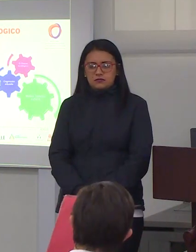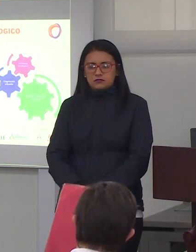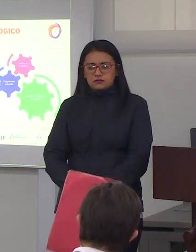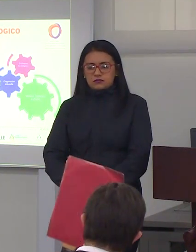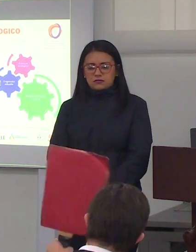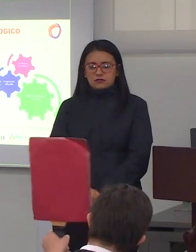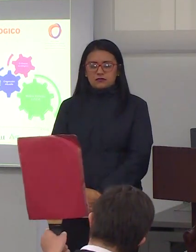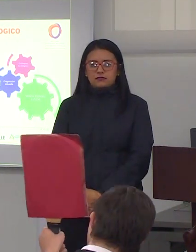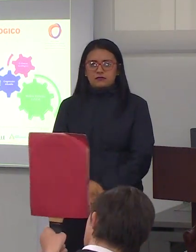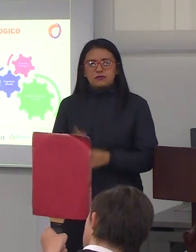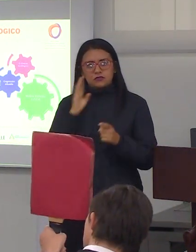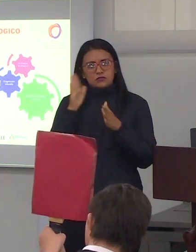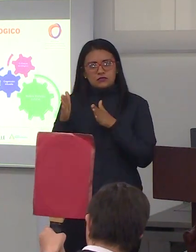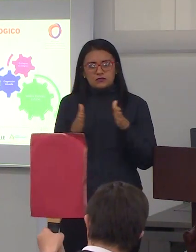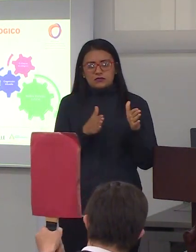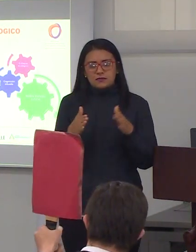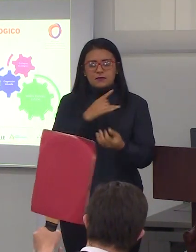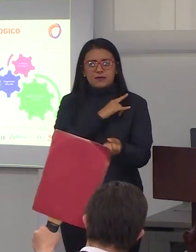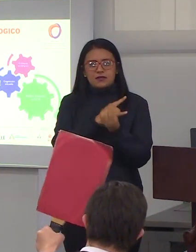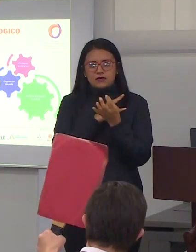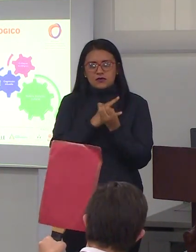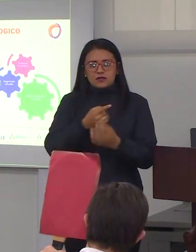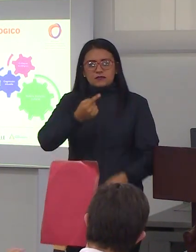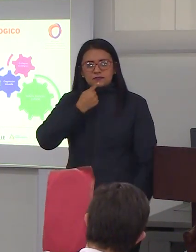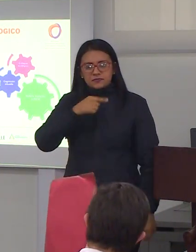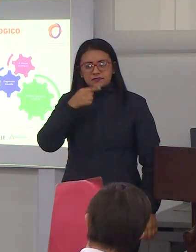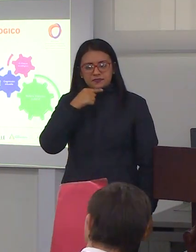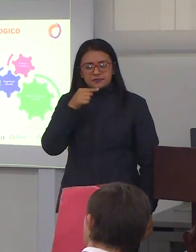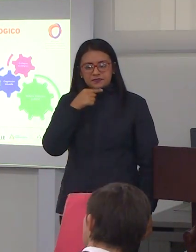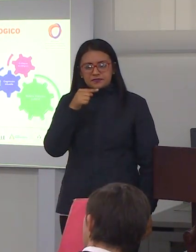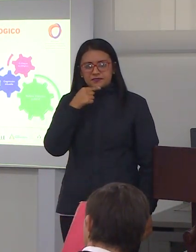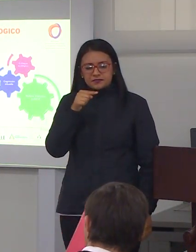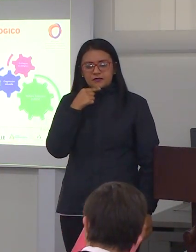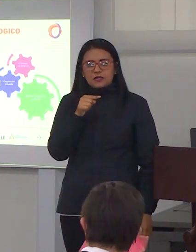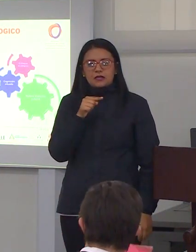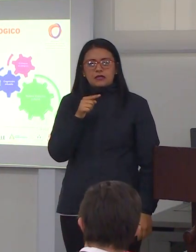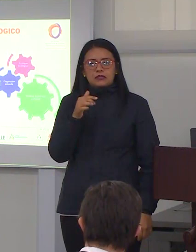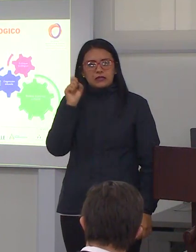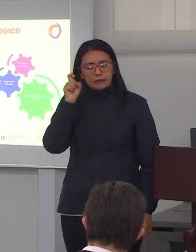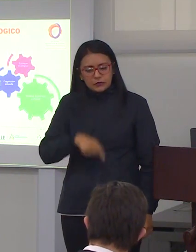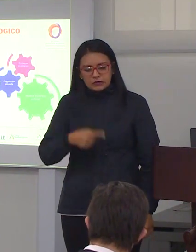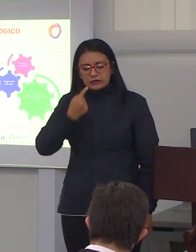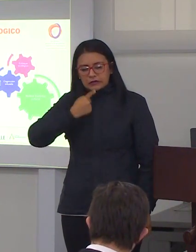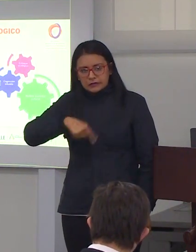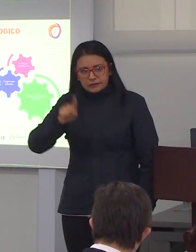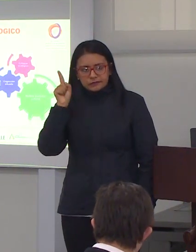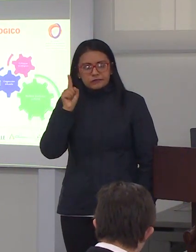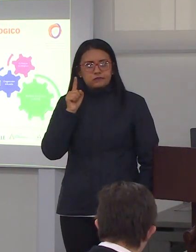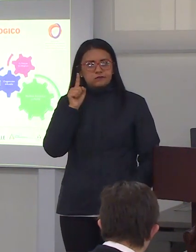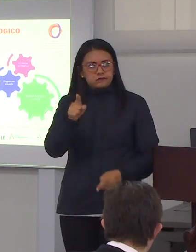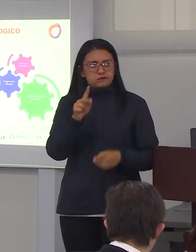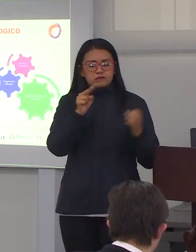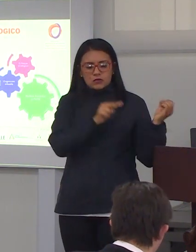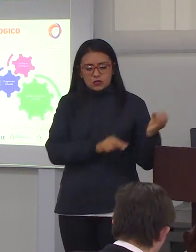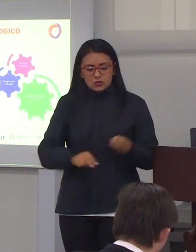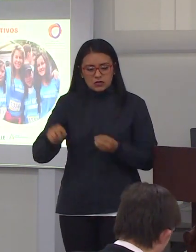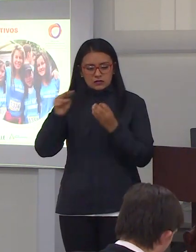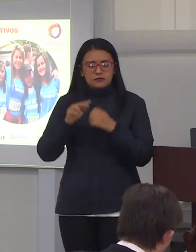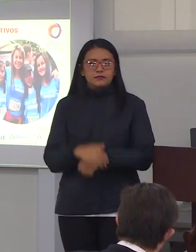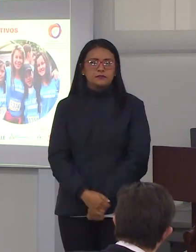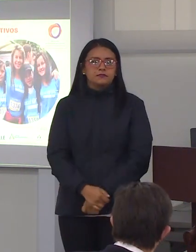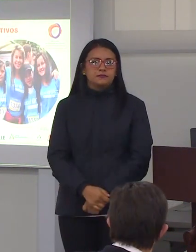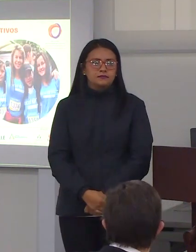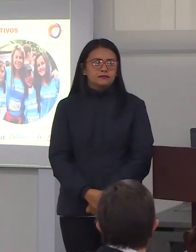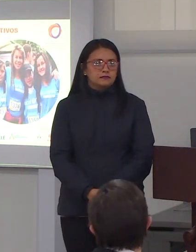En el horizonte pedagógico pues innovamos en muchas otras cosas que creo que hay que innovar a nivel de educación, sigamos,